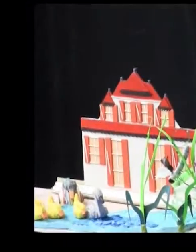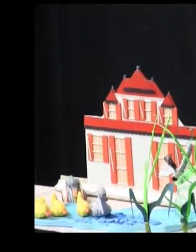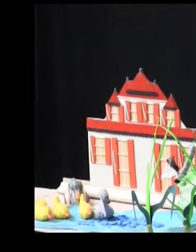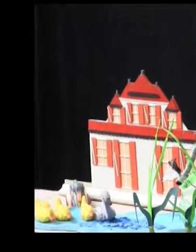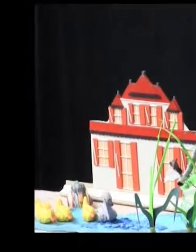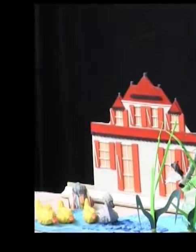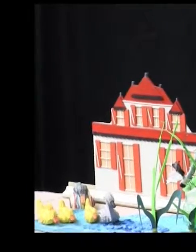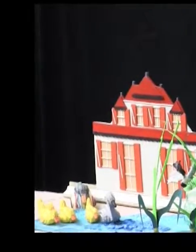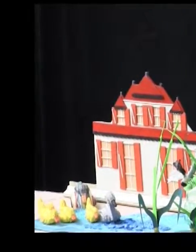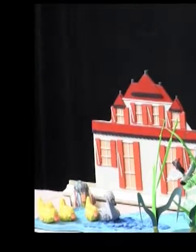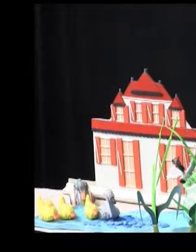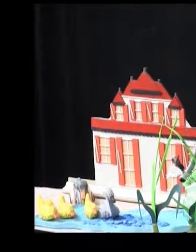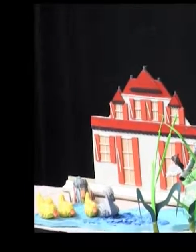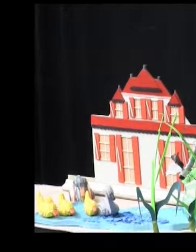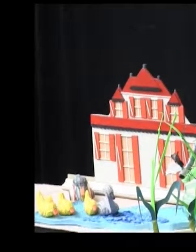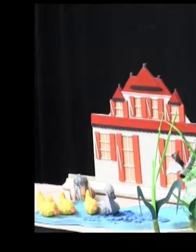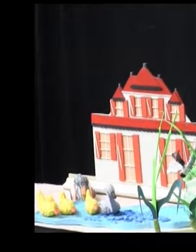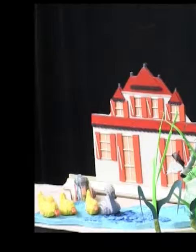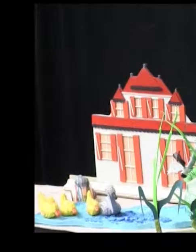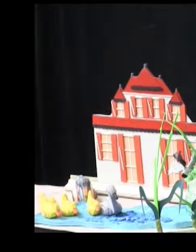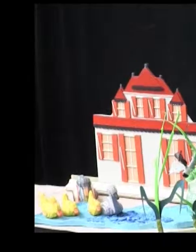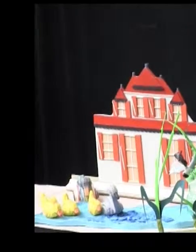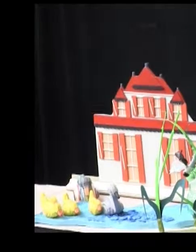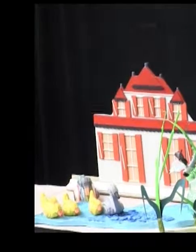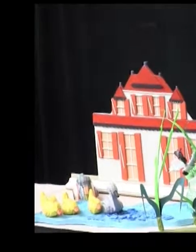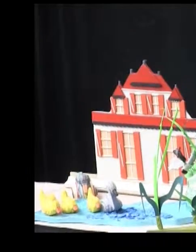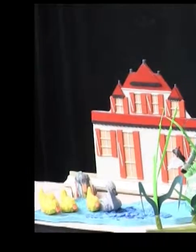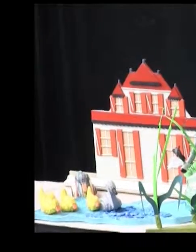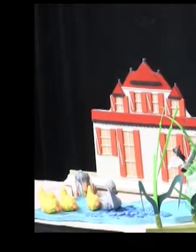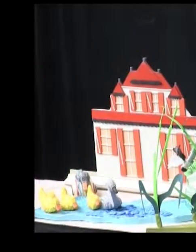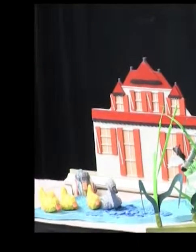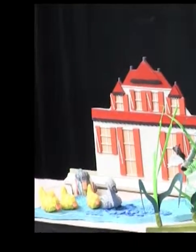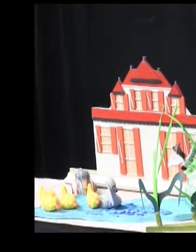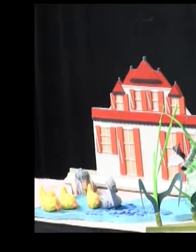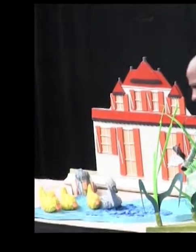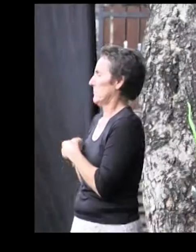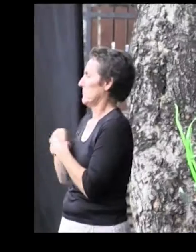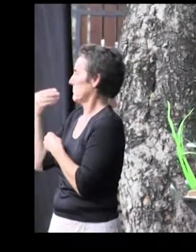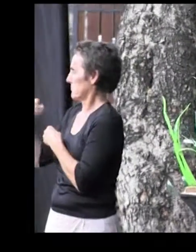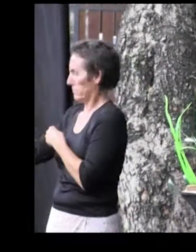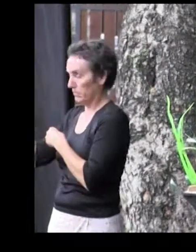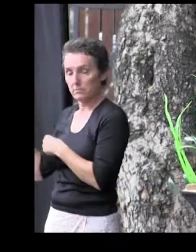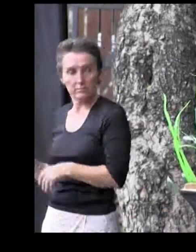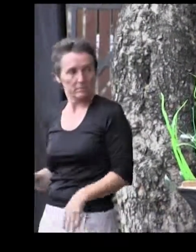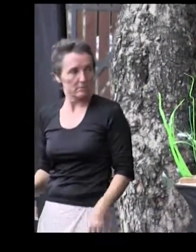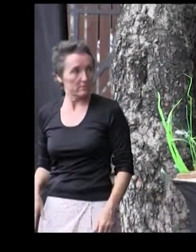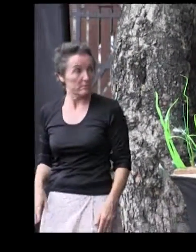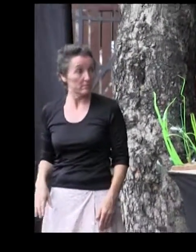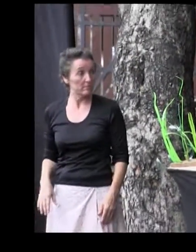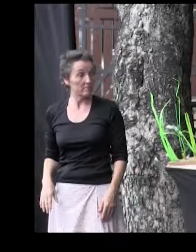Mais ça, le vilain, ça. Ôtez, mais ça, il fait pareil avec nous. Le moment canard,